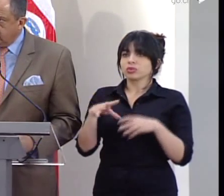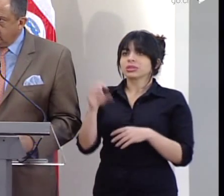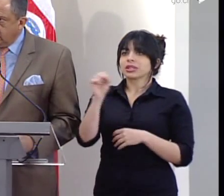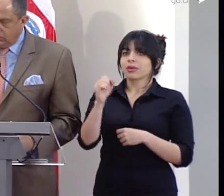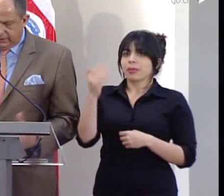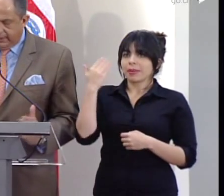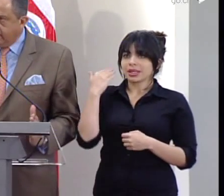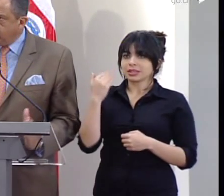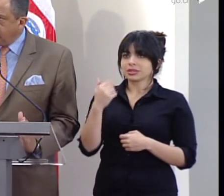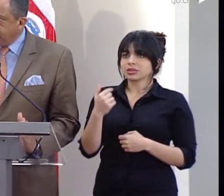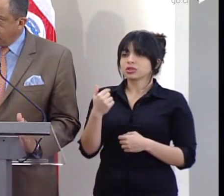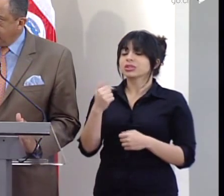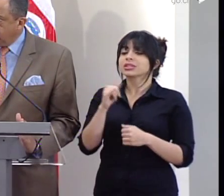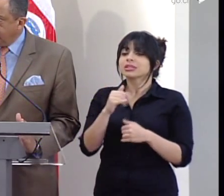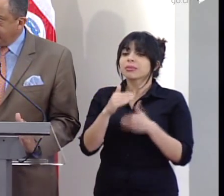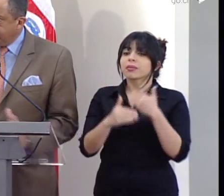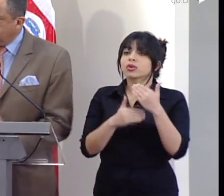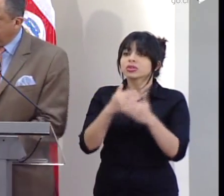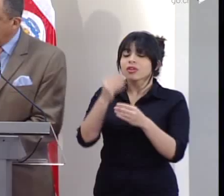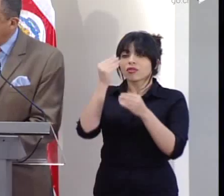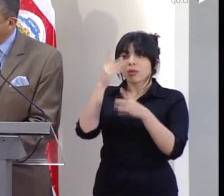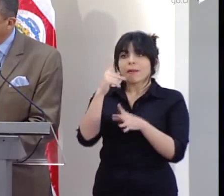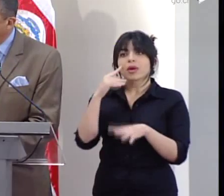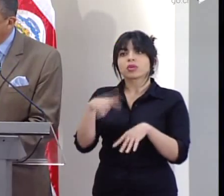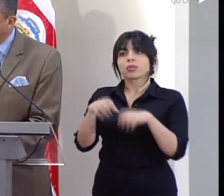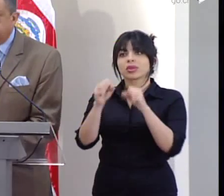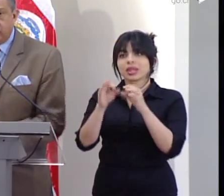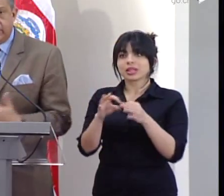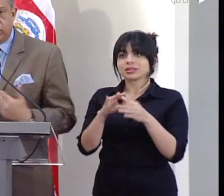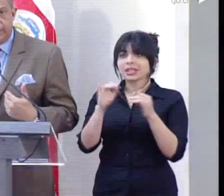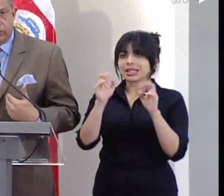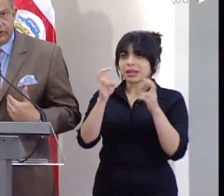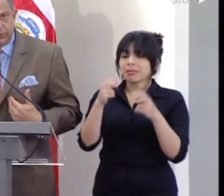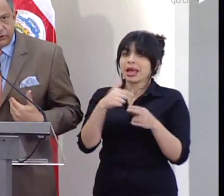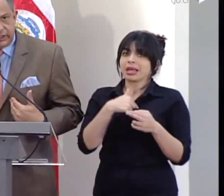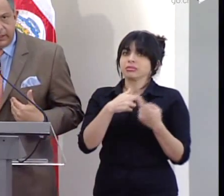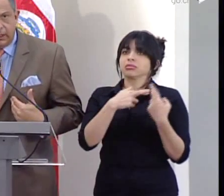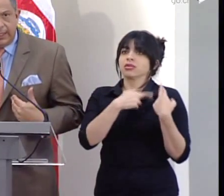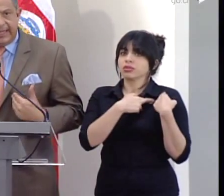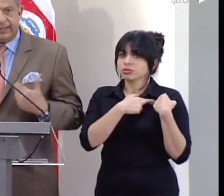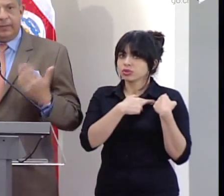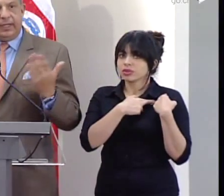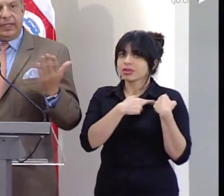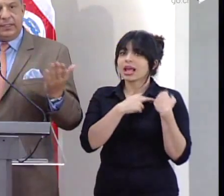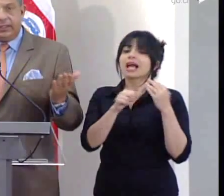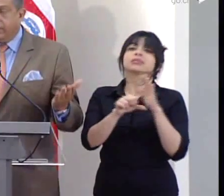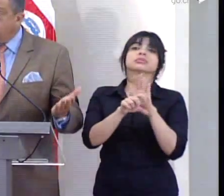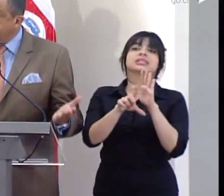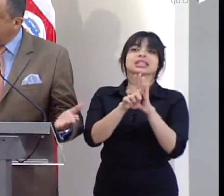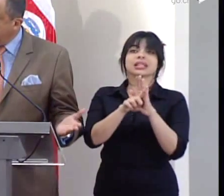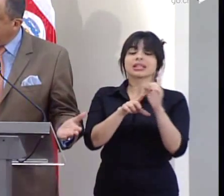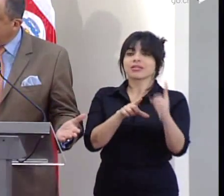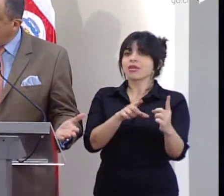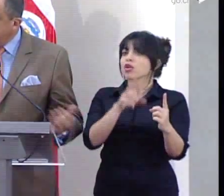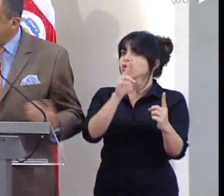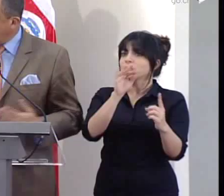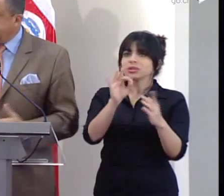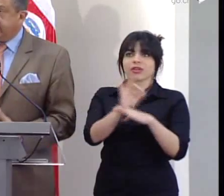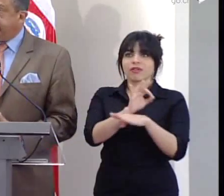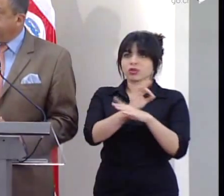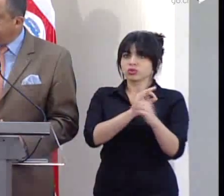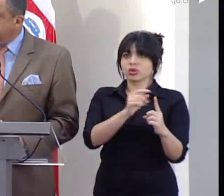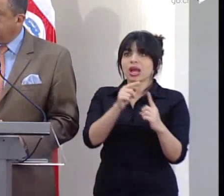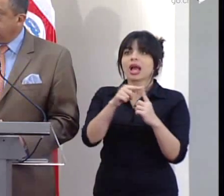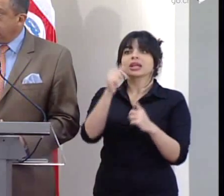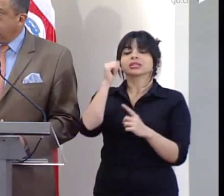pasado. Yo estaba en el proceso de informar para tomar una decisión al respecto, que es lo que me corresponde. La Asamblea Legislativa no estaba en funciones, sino